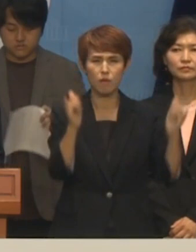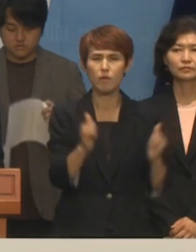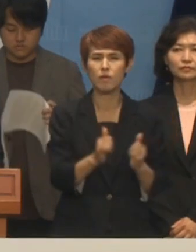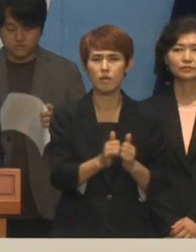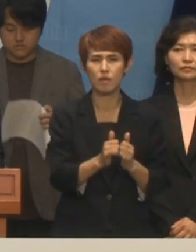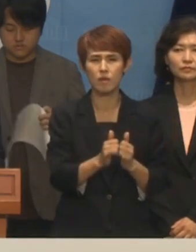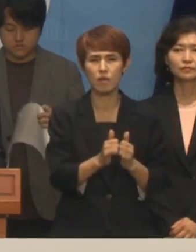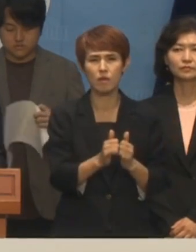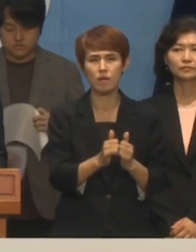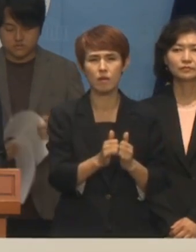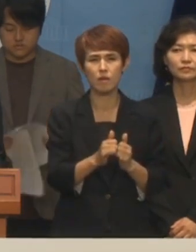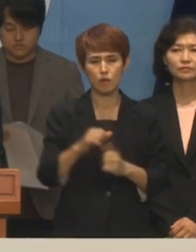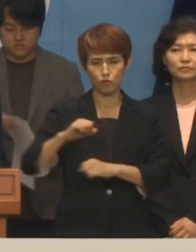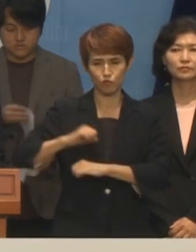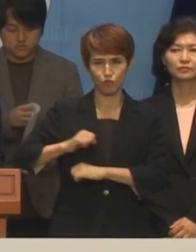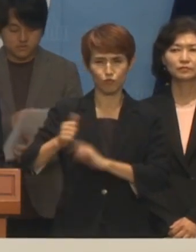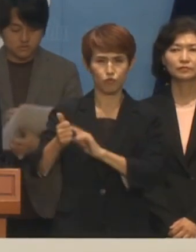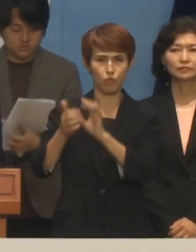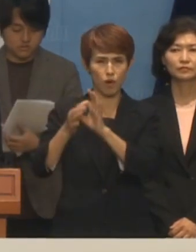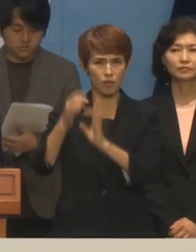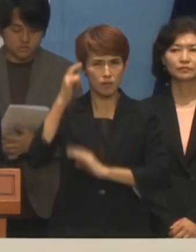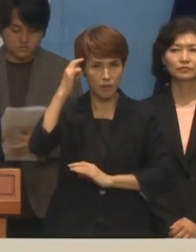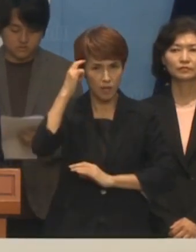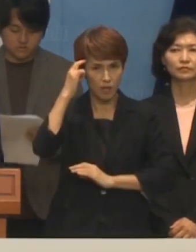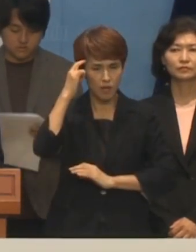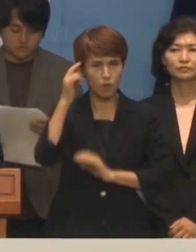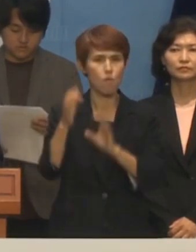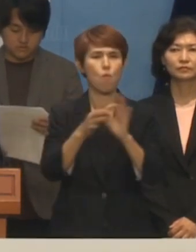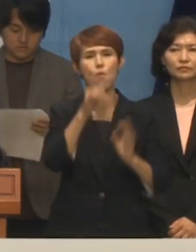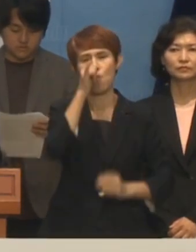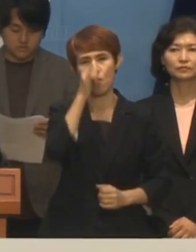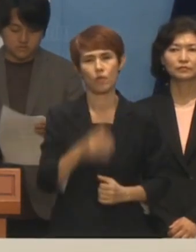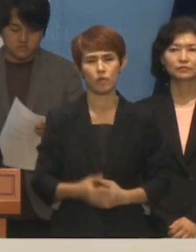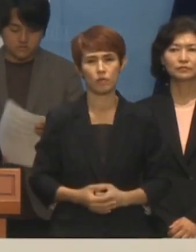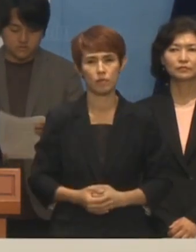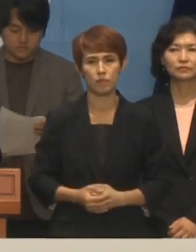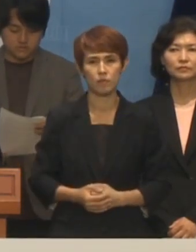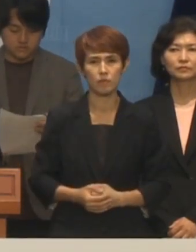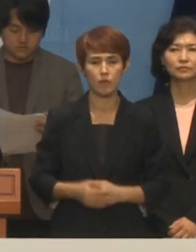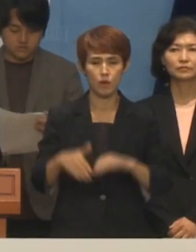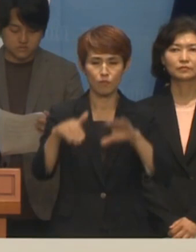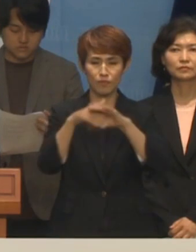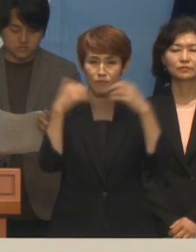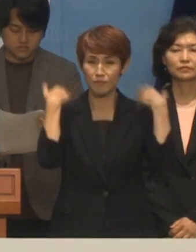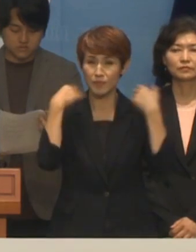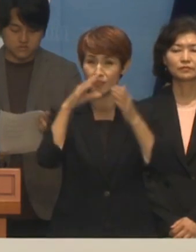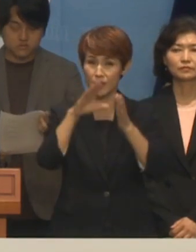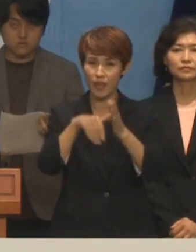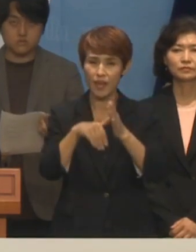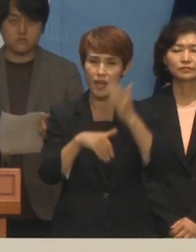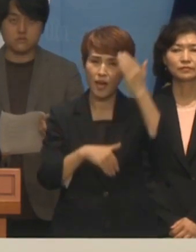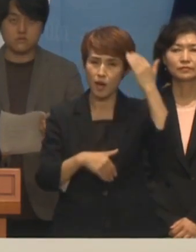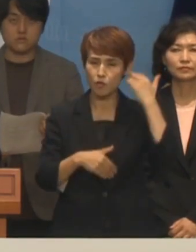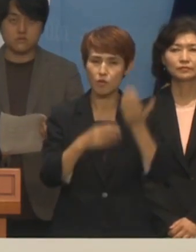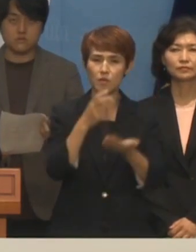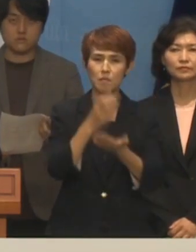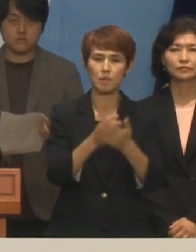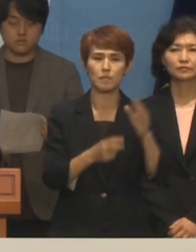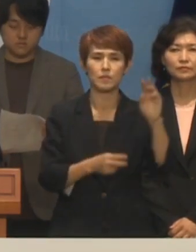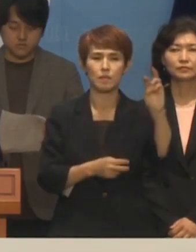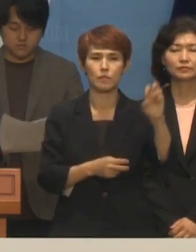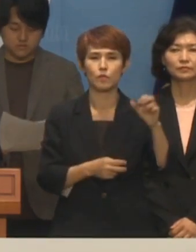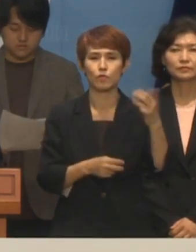전근대적인 장병에 대한 인식과 직결하기 때문입니다. 지난 문재인 정부에서는 대한민국 제 헌법